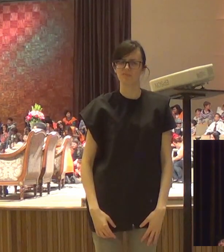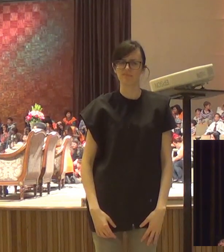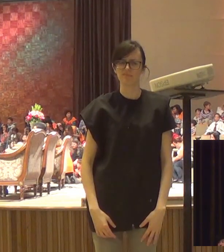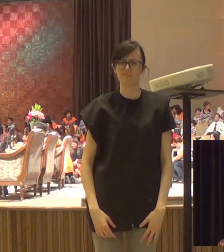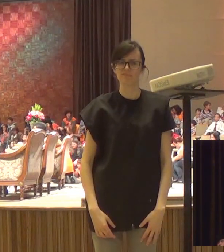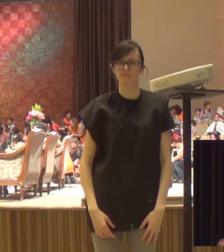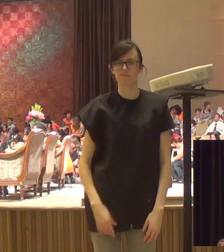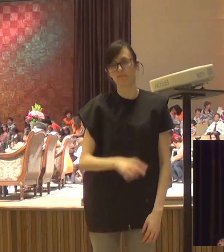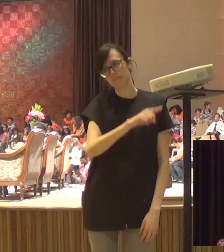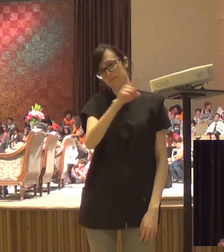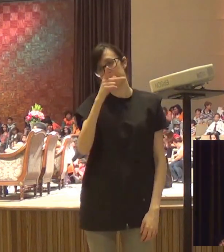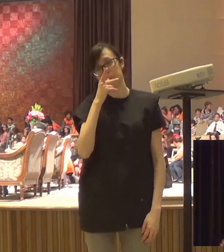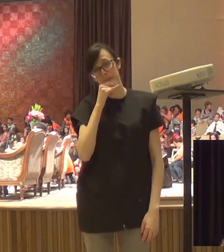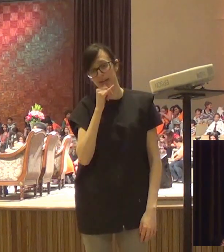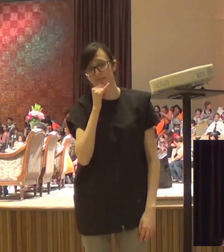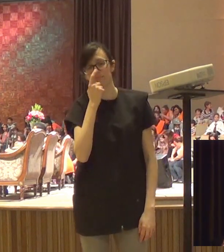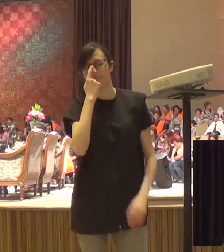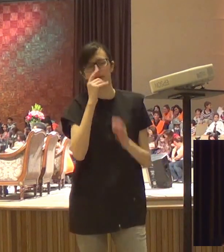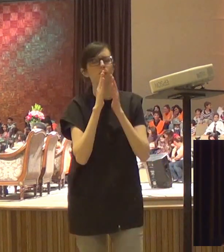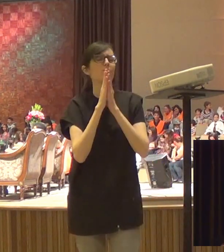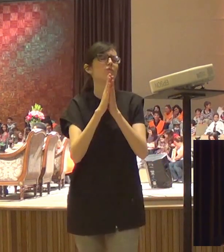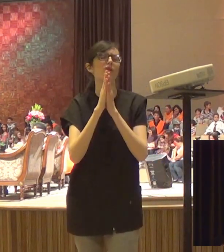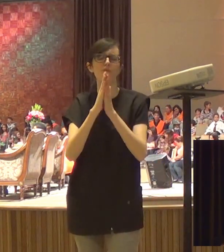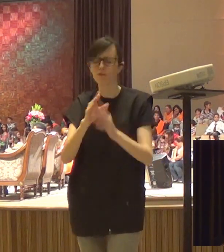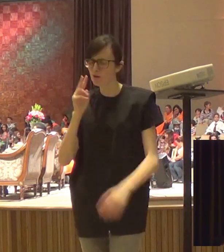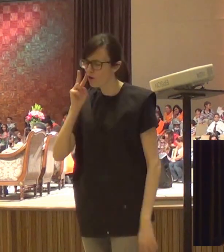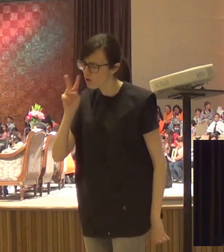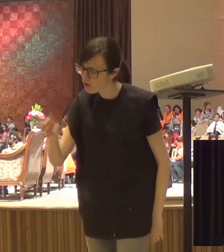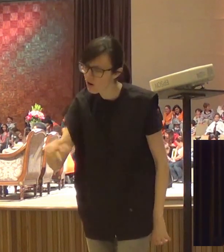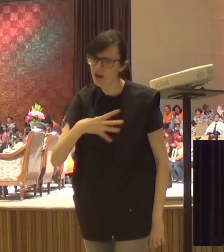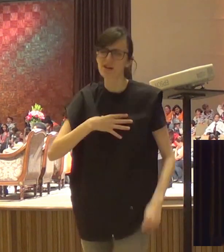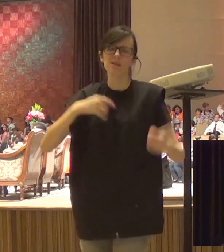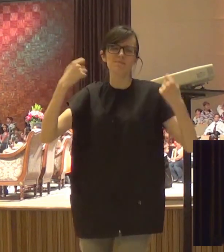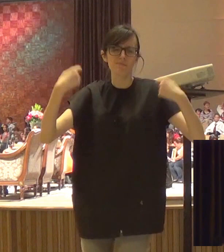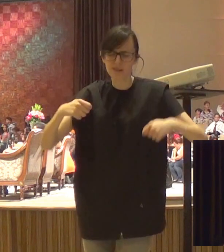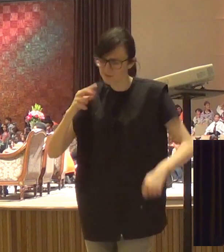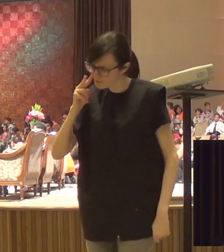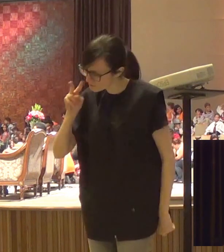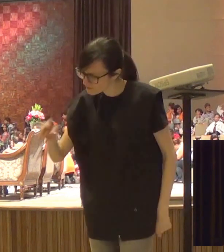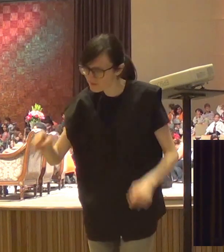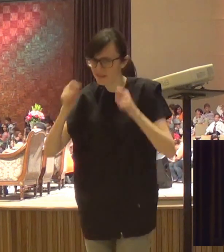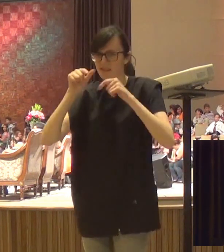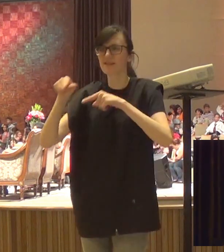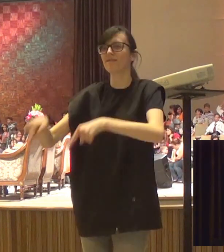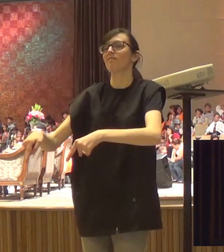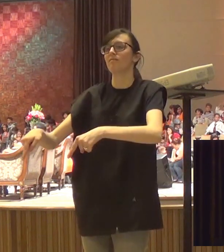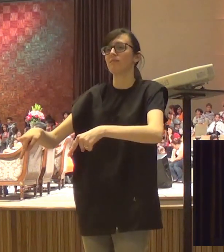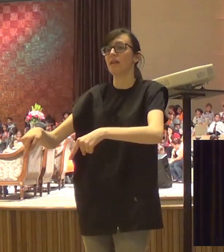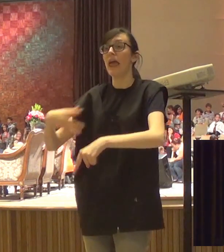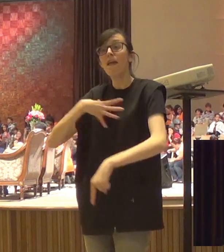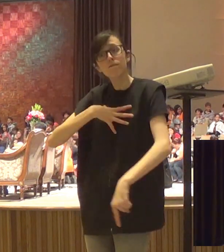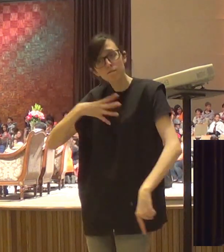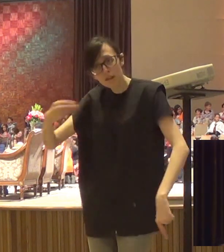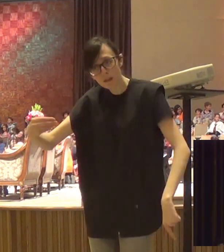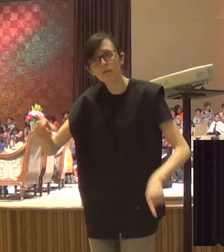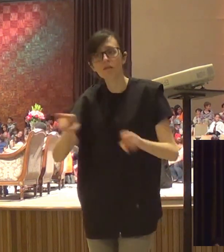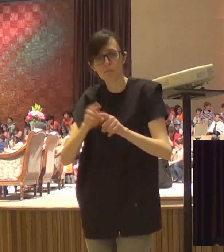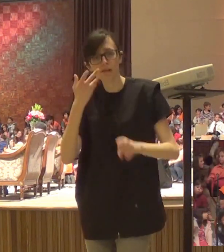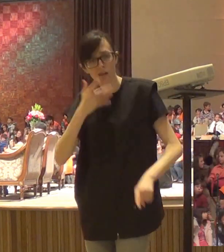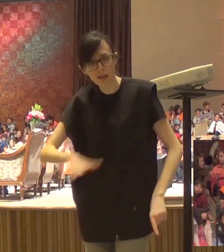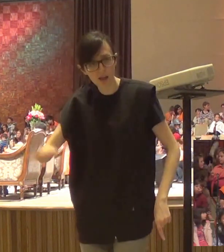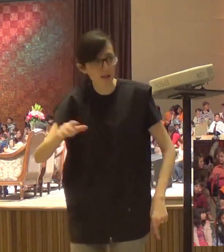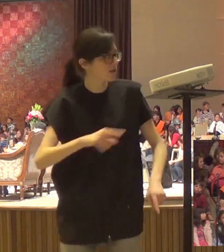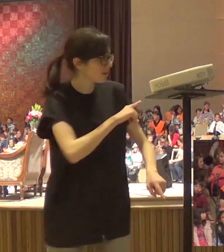pais, pais, voltem os seus corações para os seus filhos. Filhos, crianças,